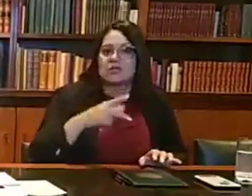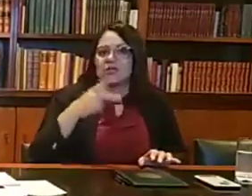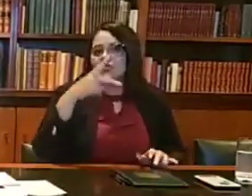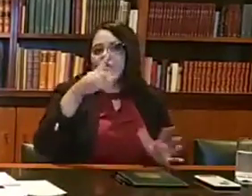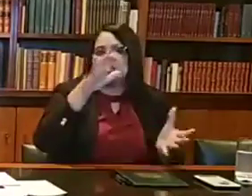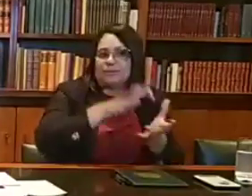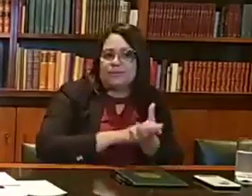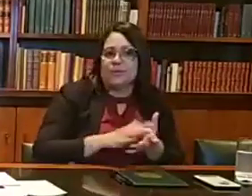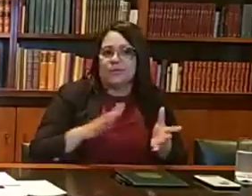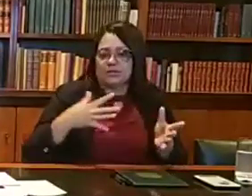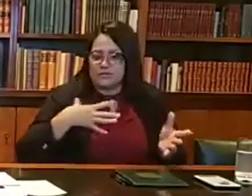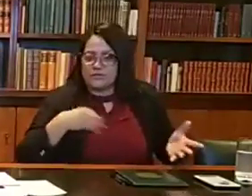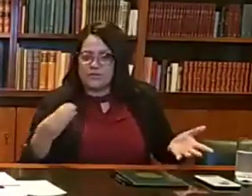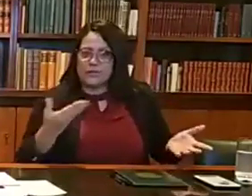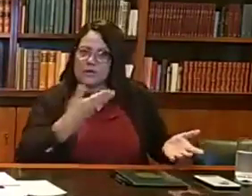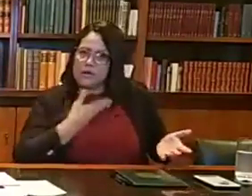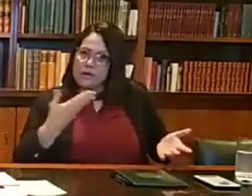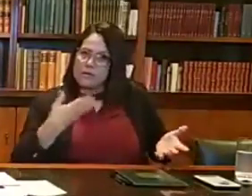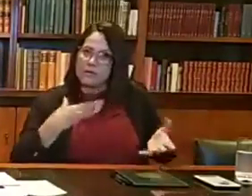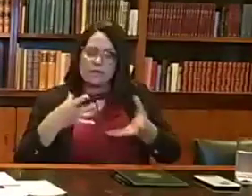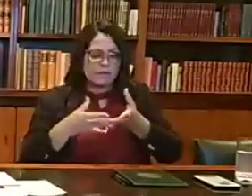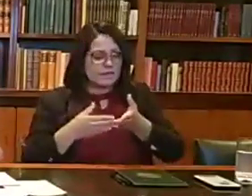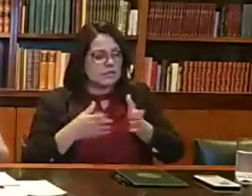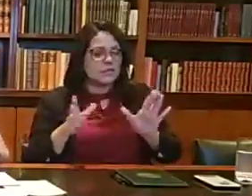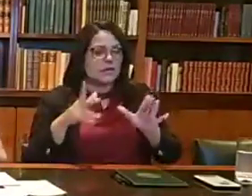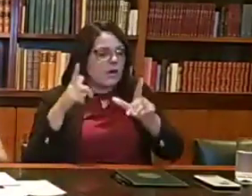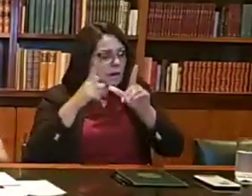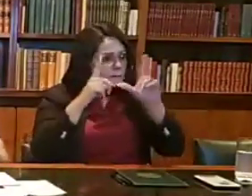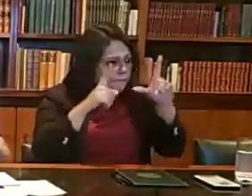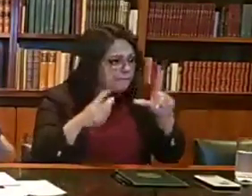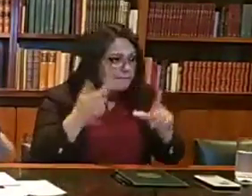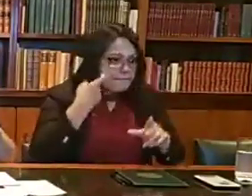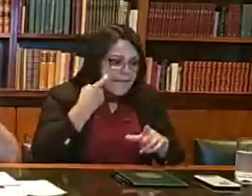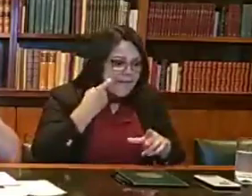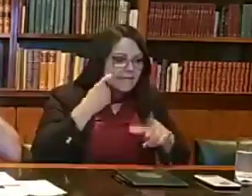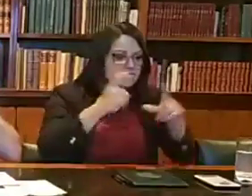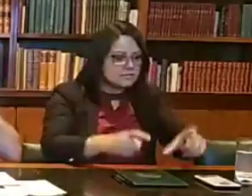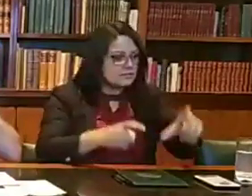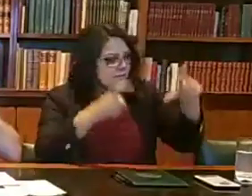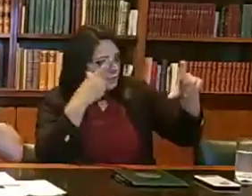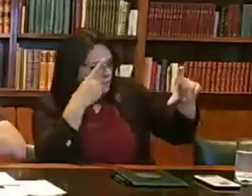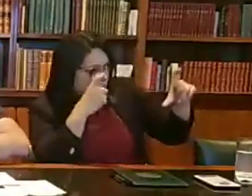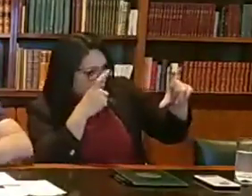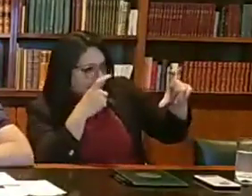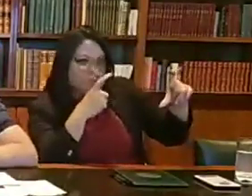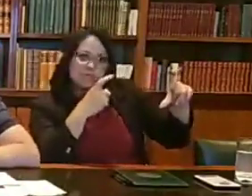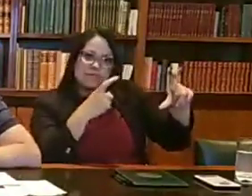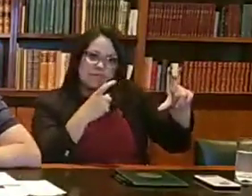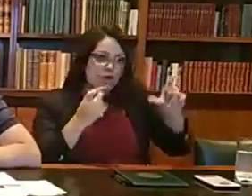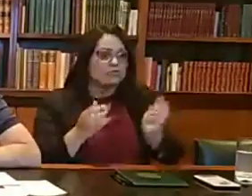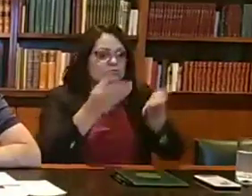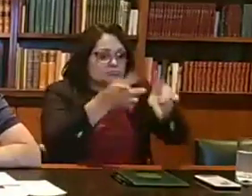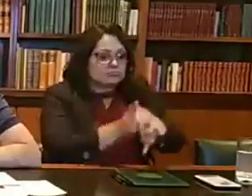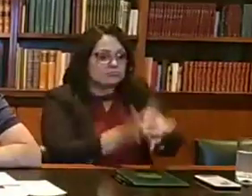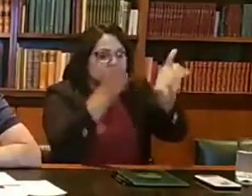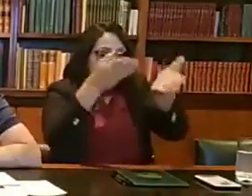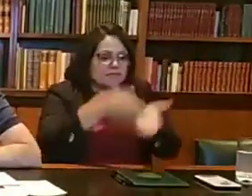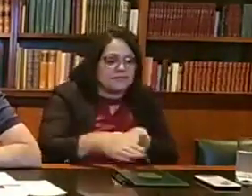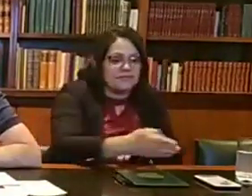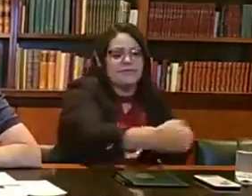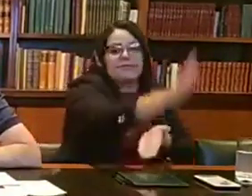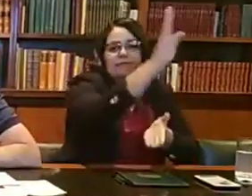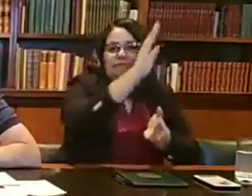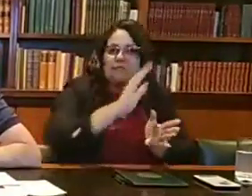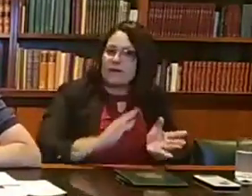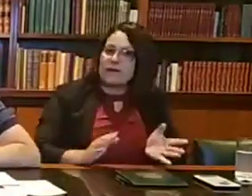esposa, seu filho, seus amigos, pega o peixinho, tira foto, devolve o peixinho. Esse é o objetivo. Bem, tem um